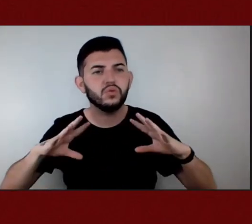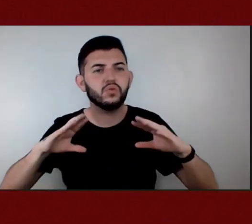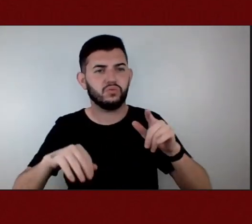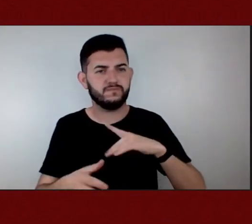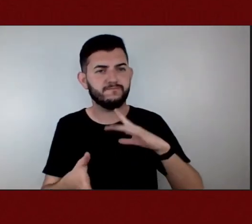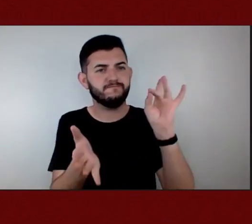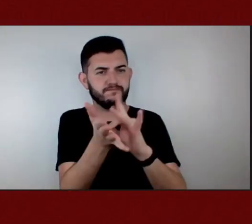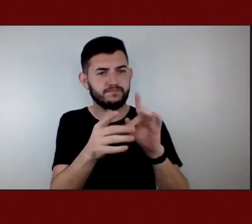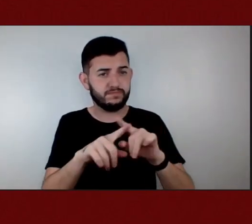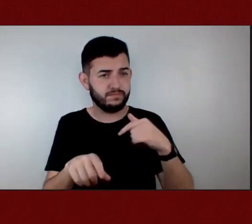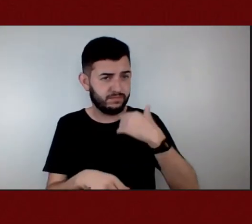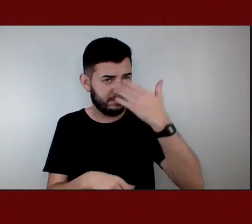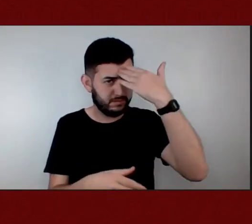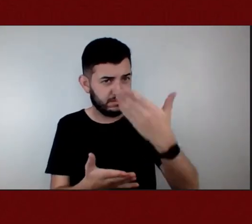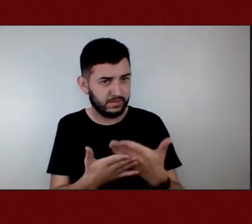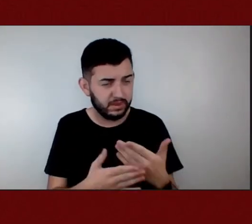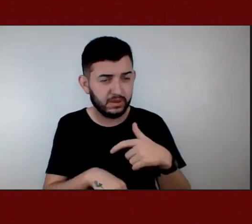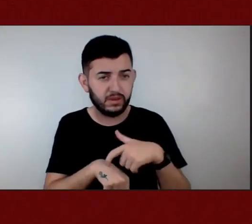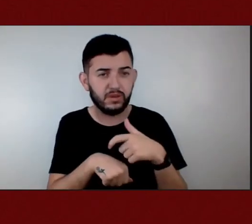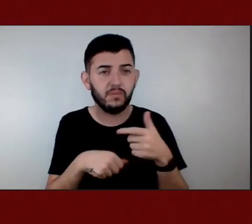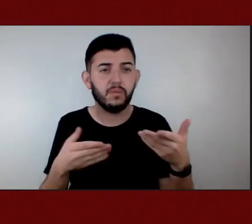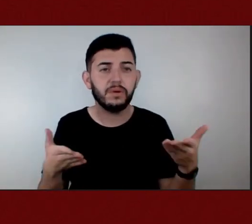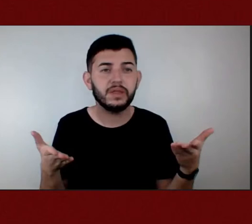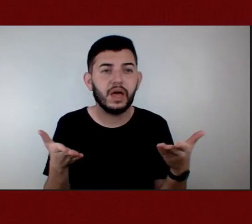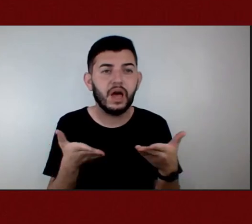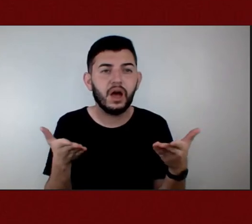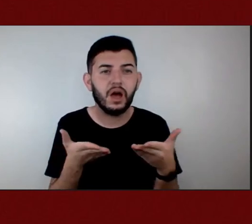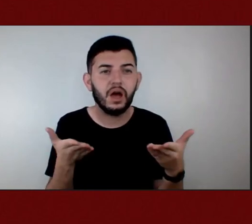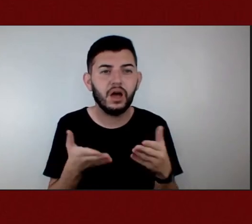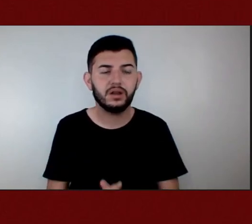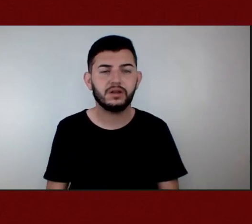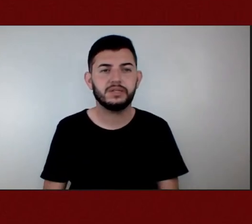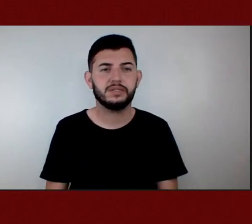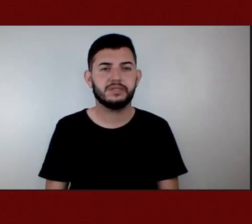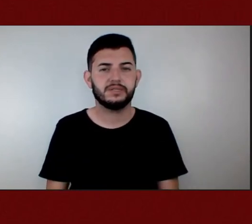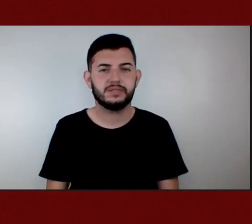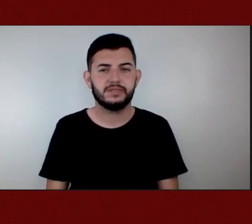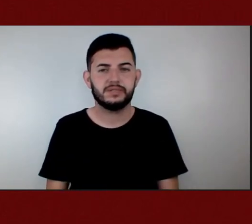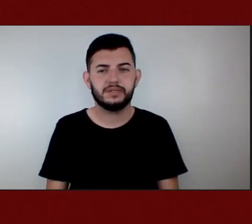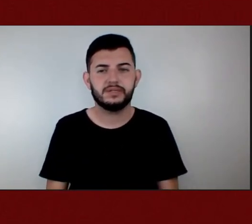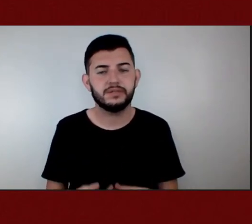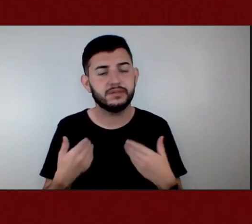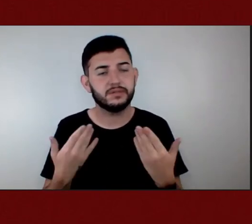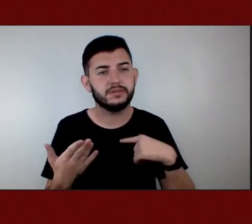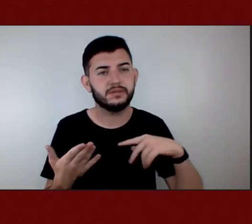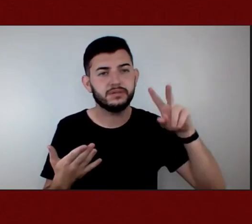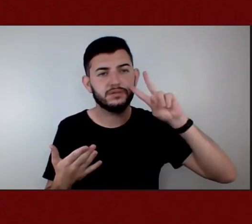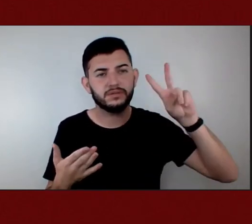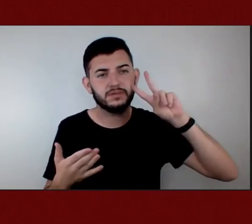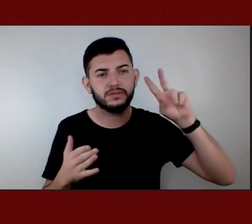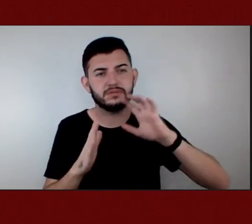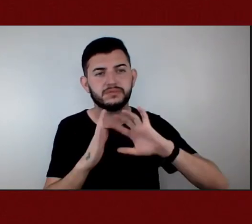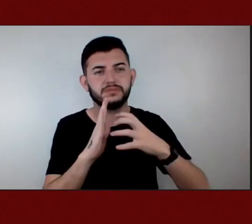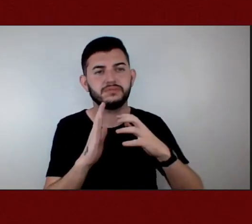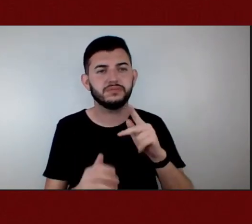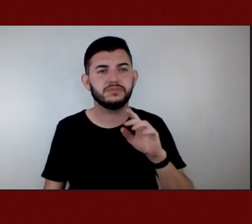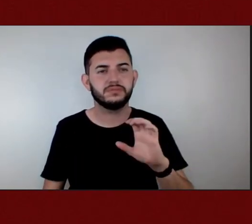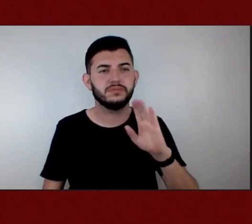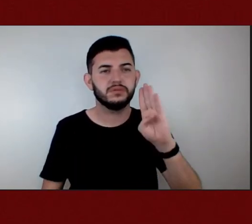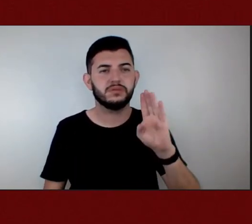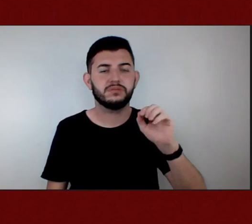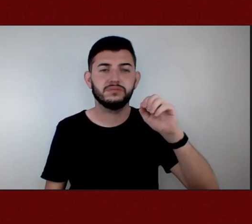que, no momento atual, e nisso a história do Partido Comunista